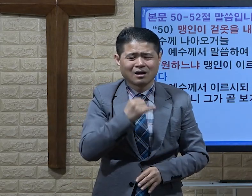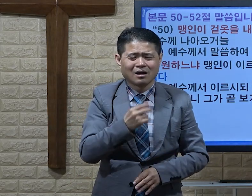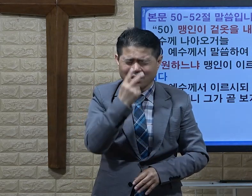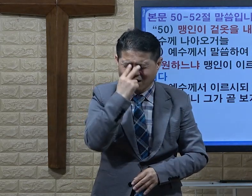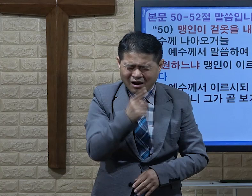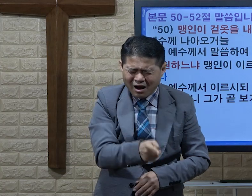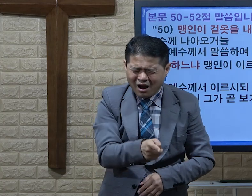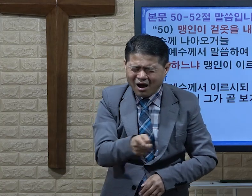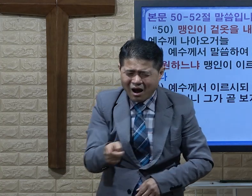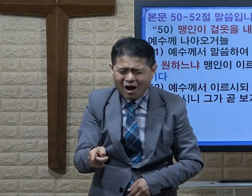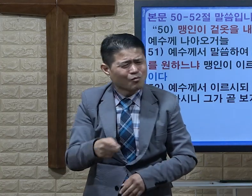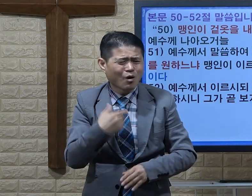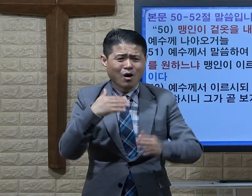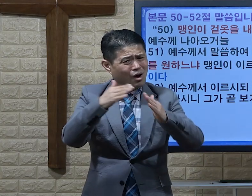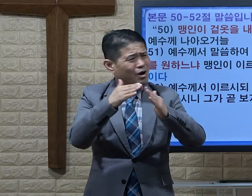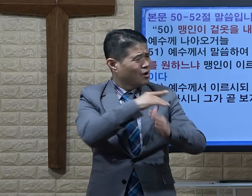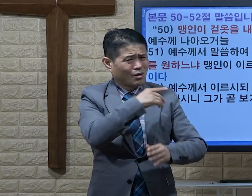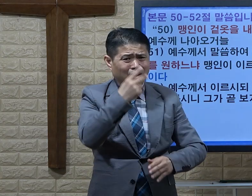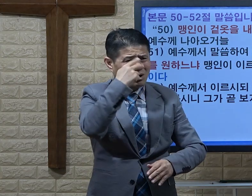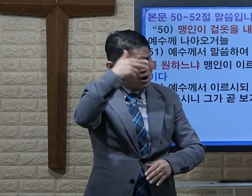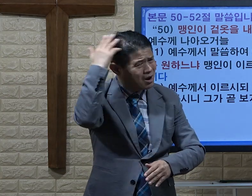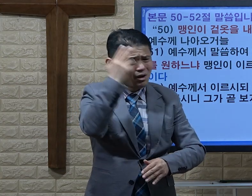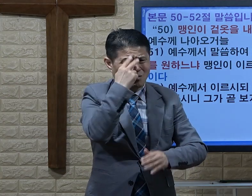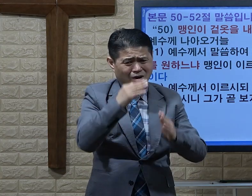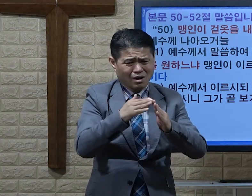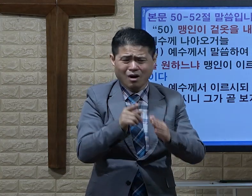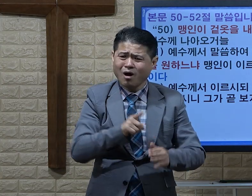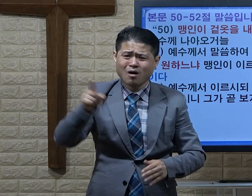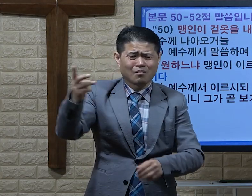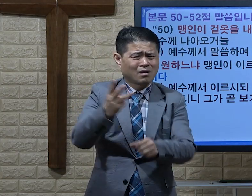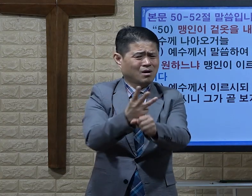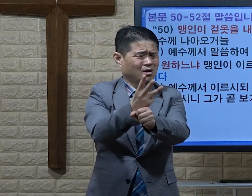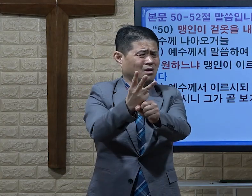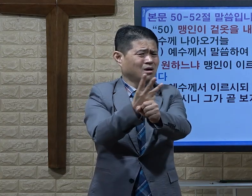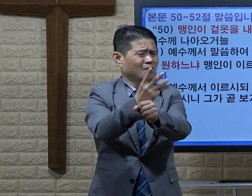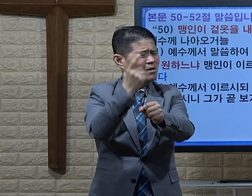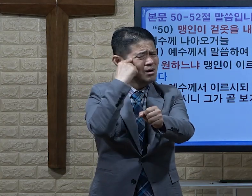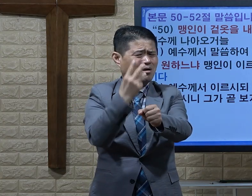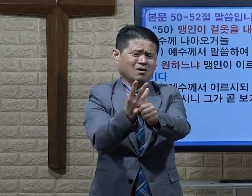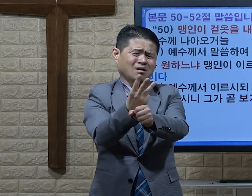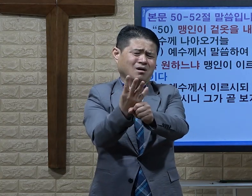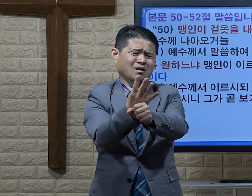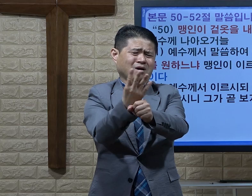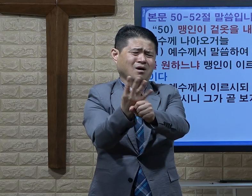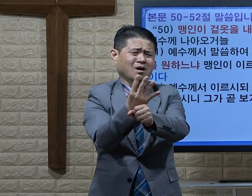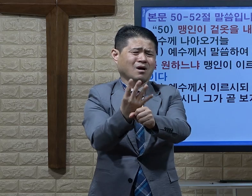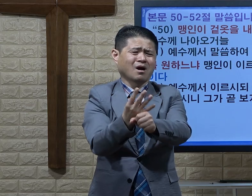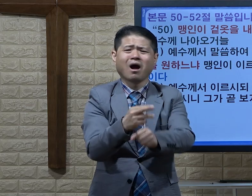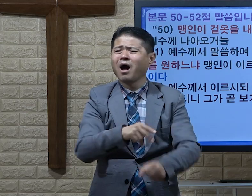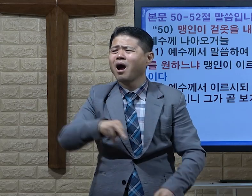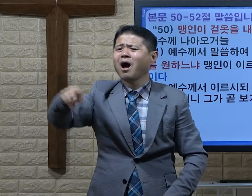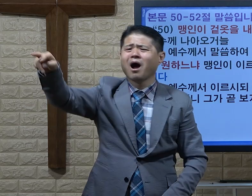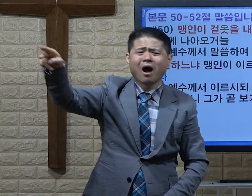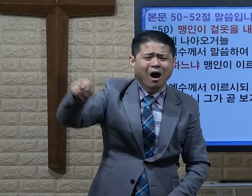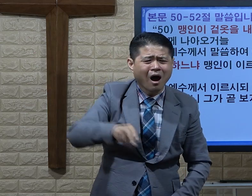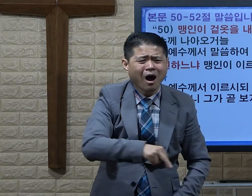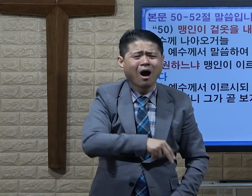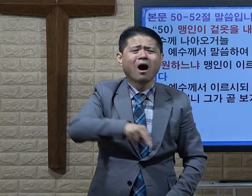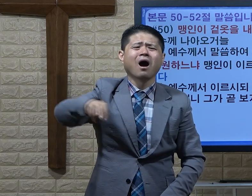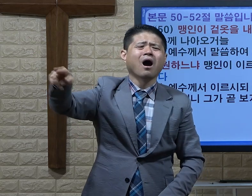그렇지만 맹인은 더듬거리면서 가느라 집까지 가는데 아마 그 당시에는 3, 4시간 왕복으로 왔다 갔다